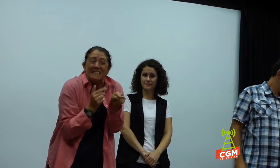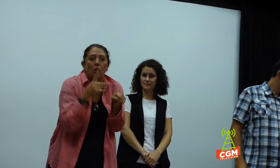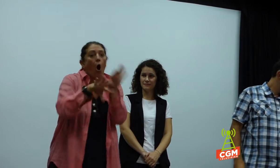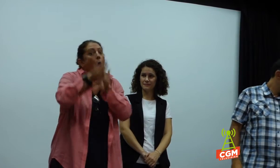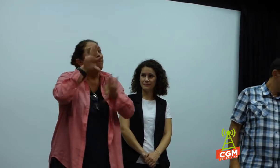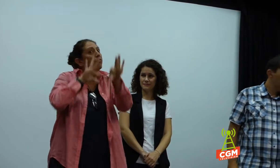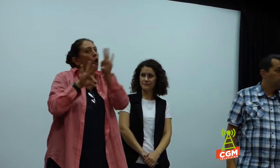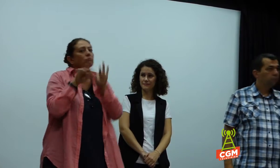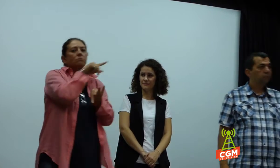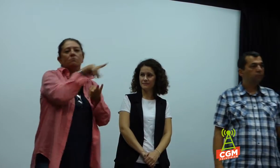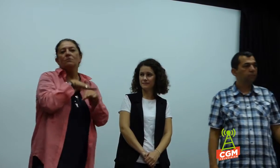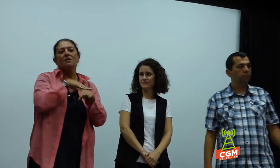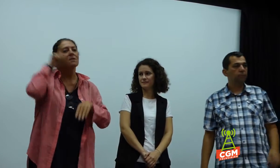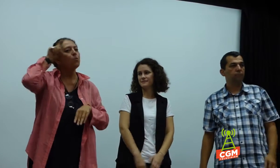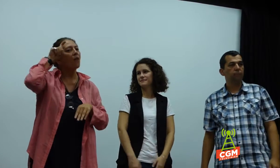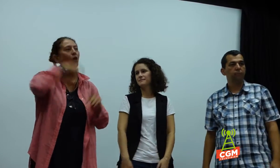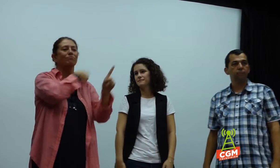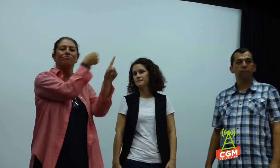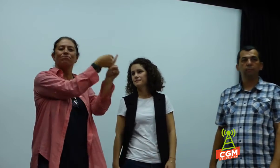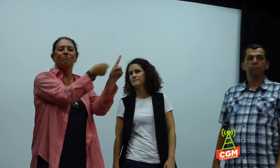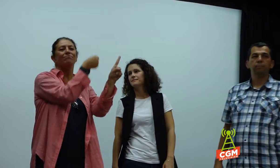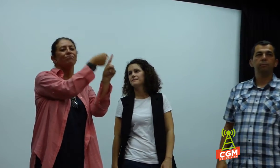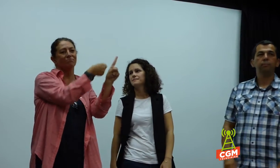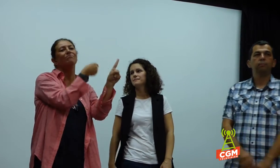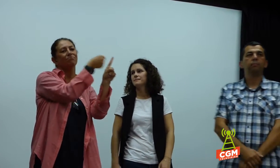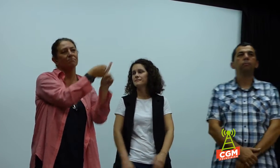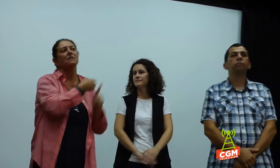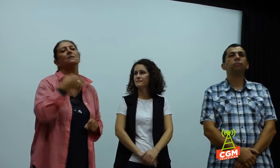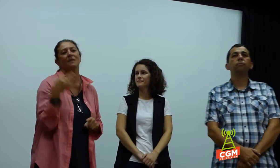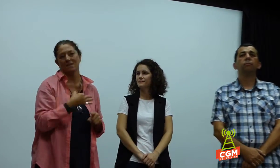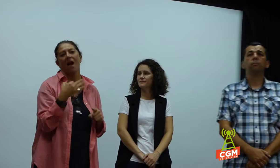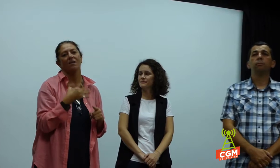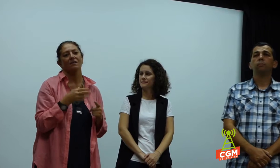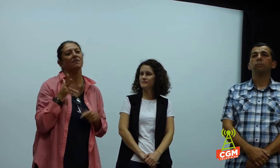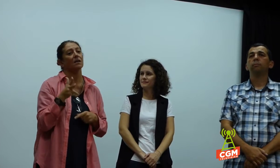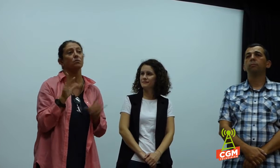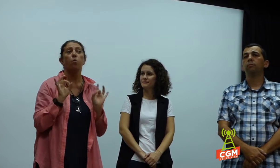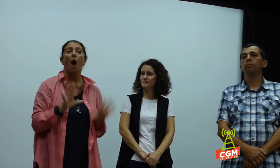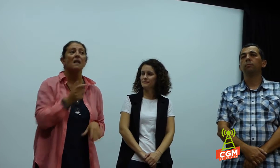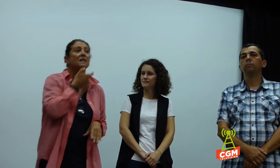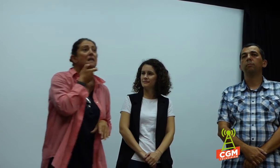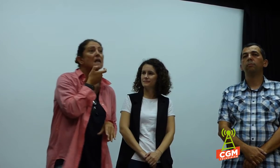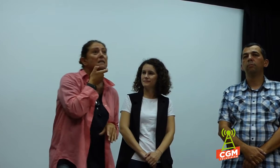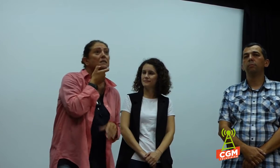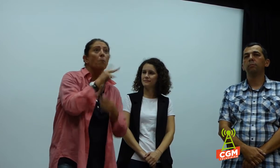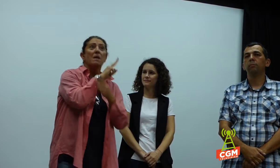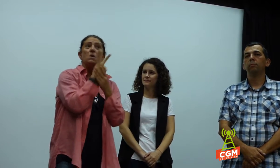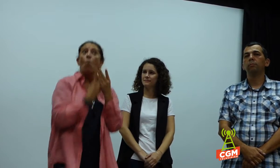de la educación, incluso de poder elegir la lengua de signos dentro de la educación. Y eso es una reivindicación y una presión que tenemos que